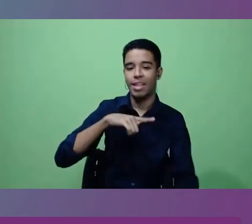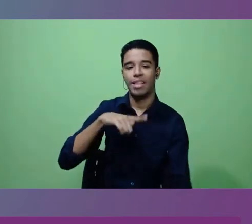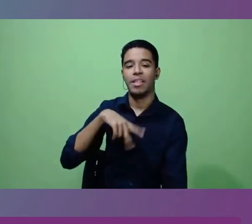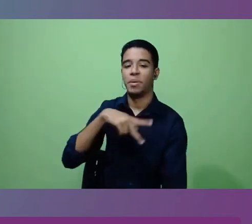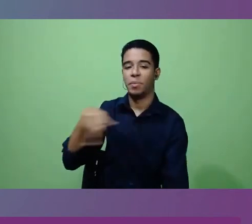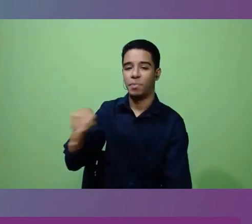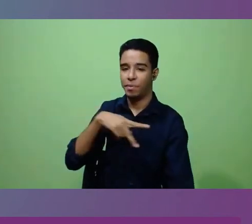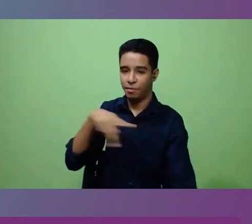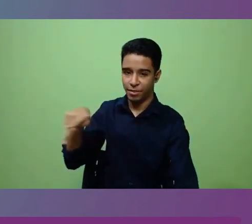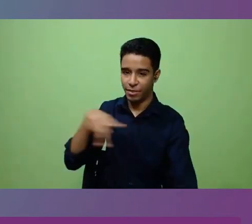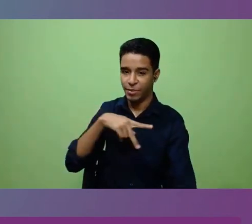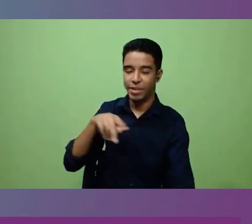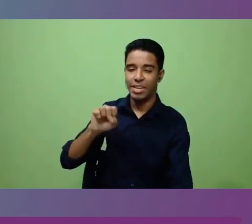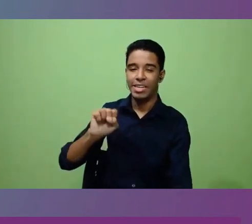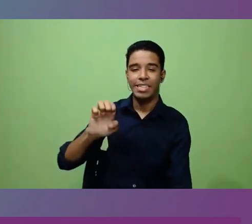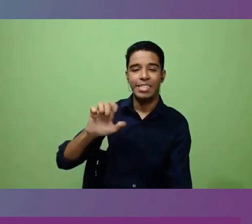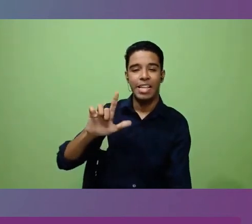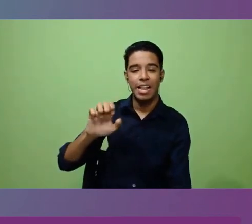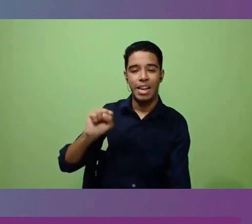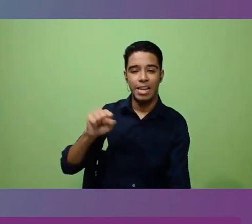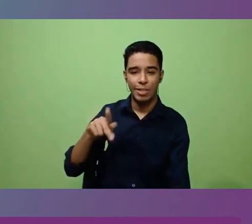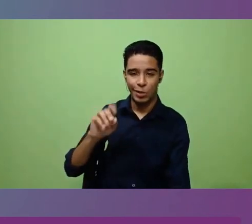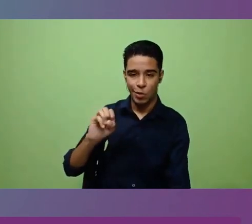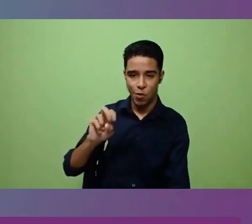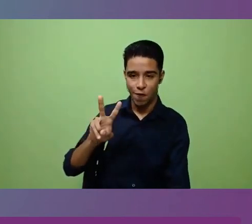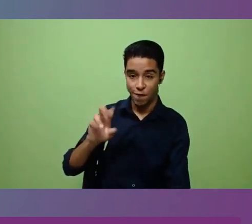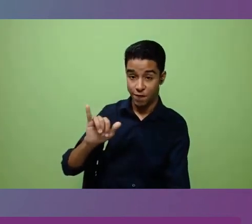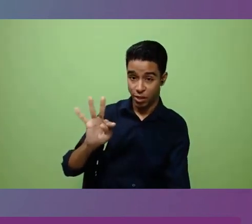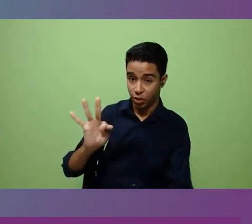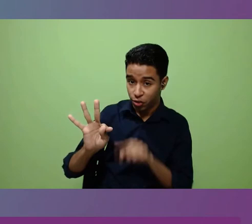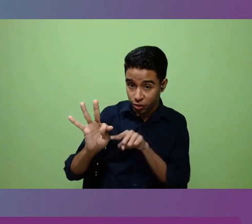traduzimos palavras, nós traduzimos